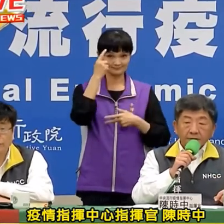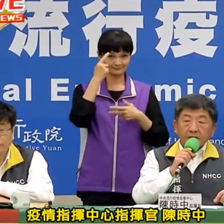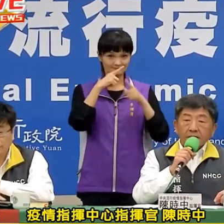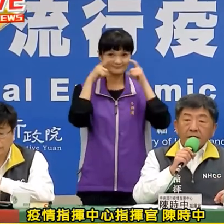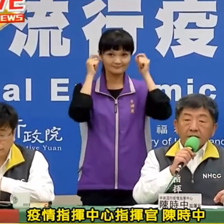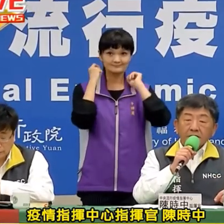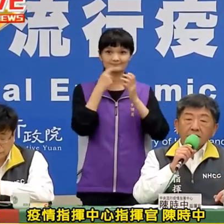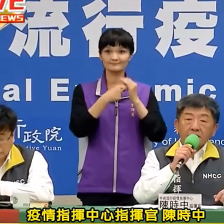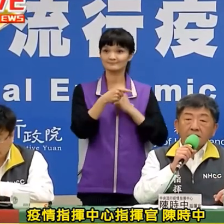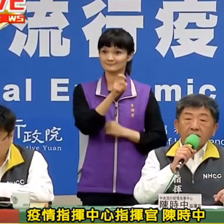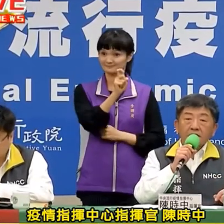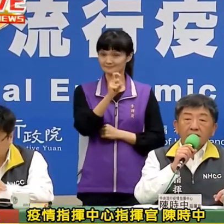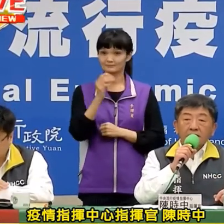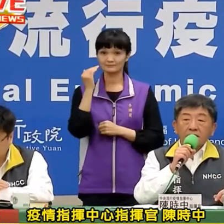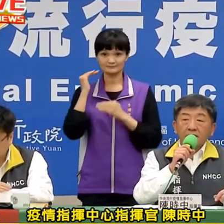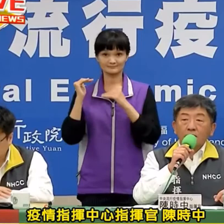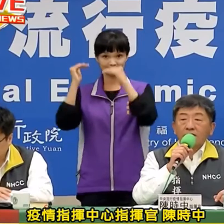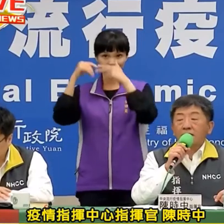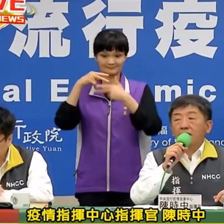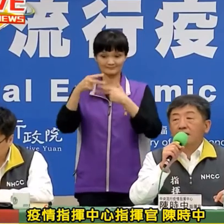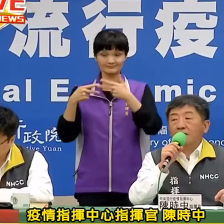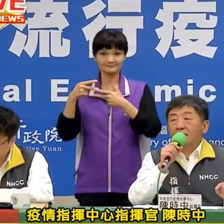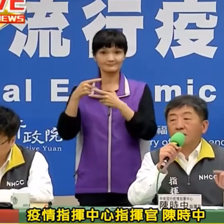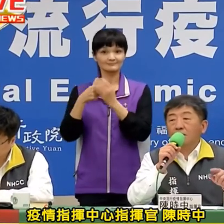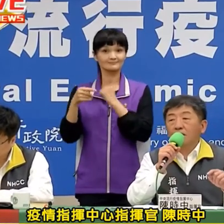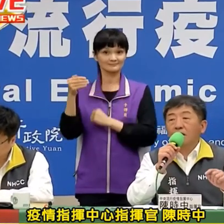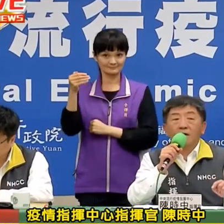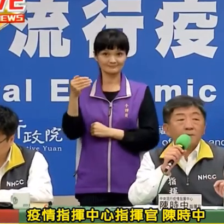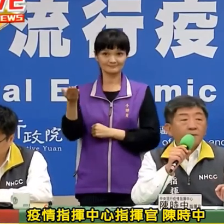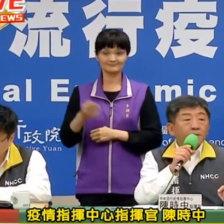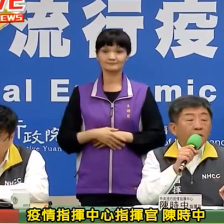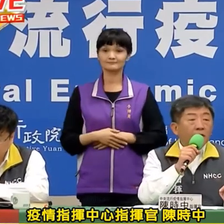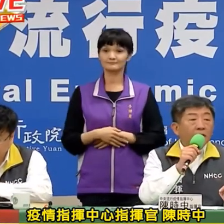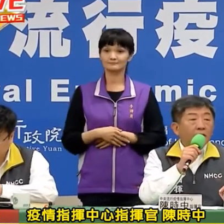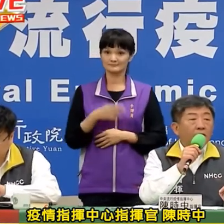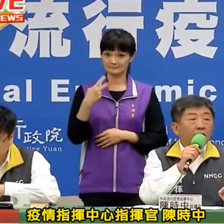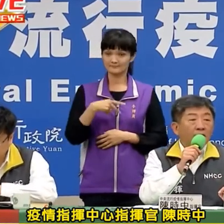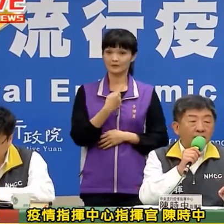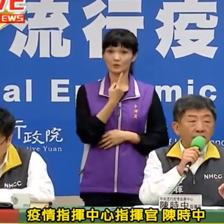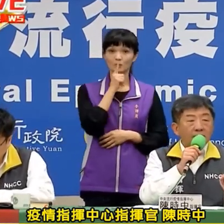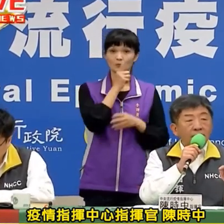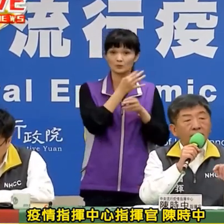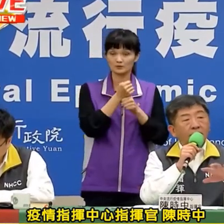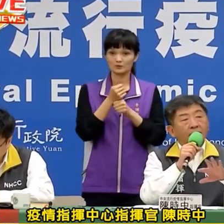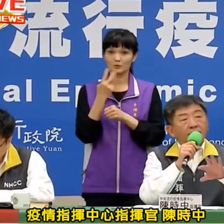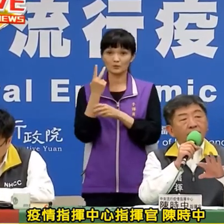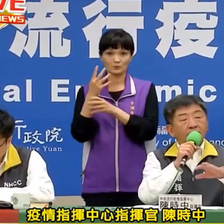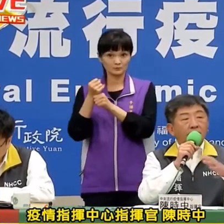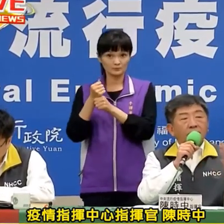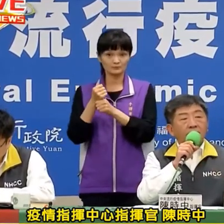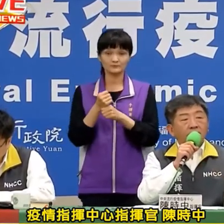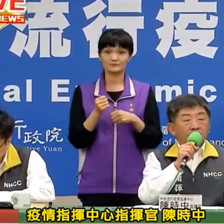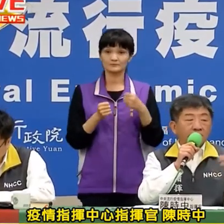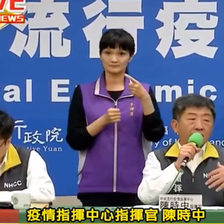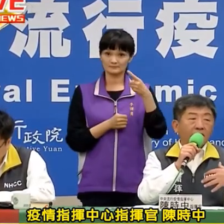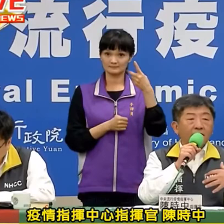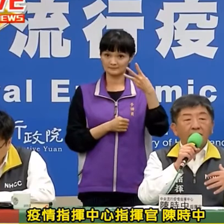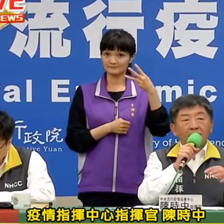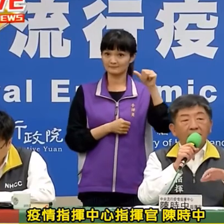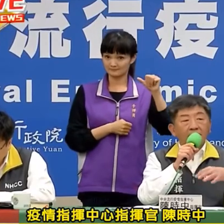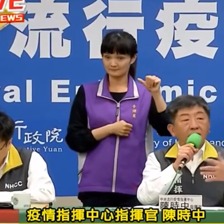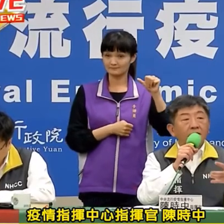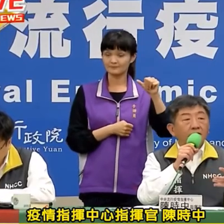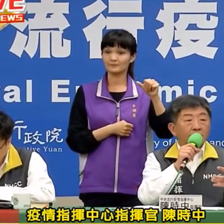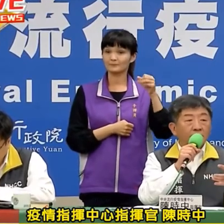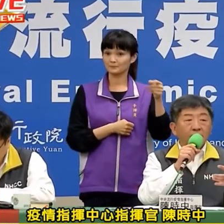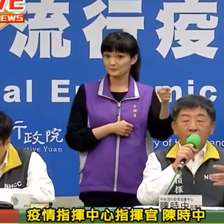呢，我们在里面就是有这样子一个单双号，好，哦，本来是说啊，135是单